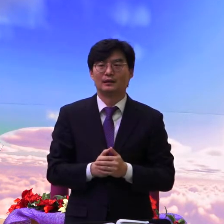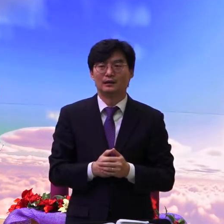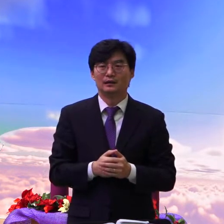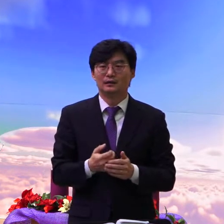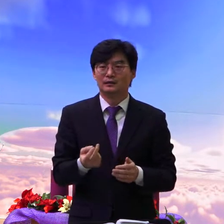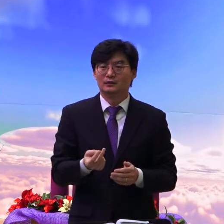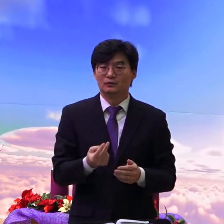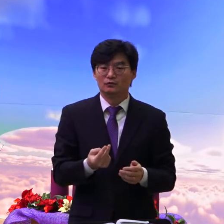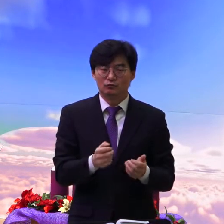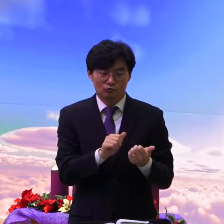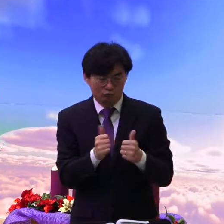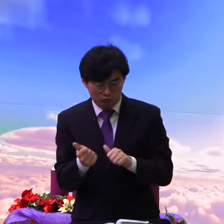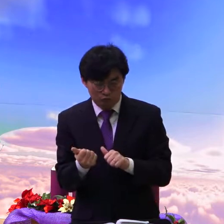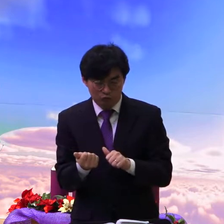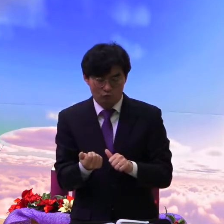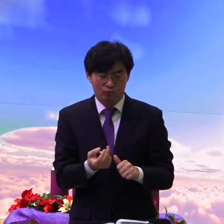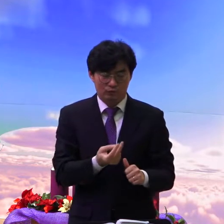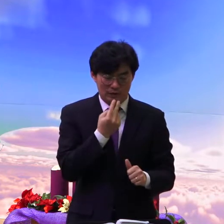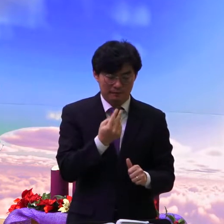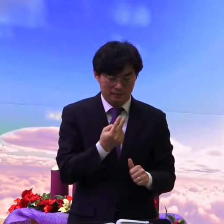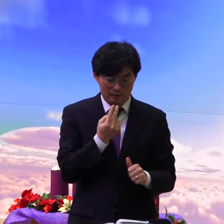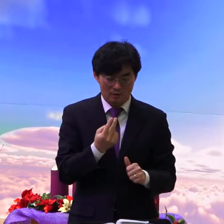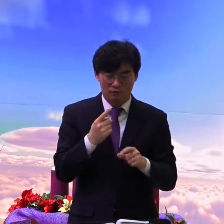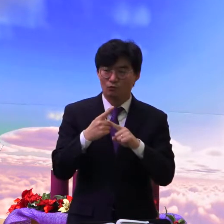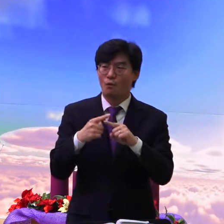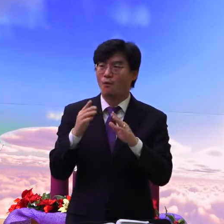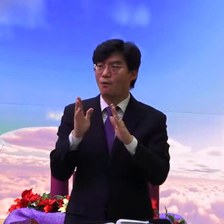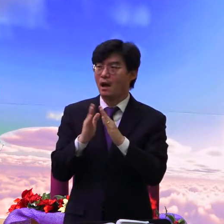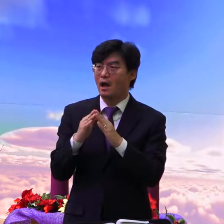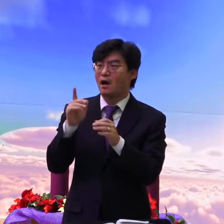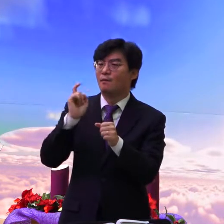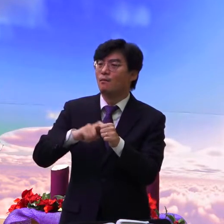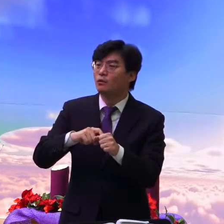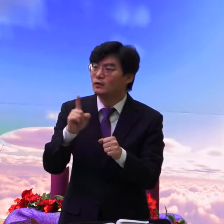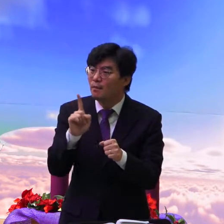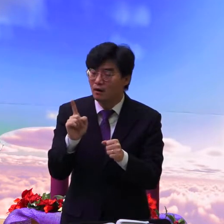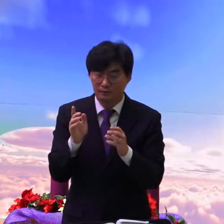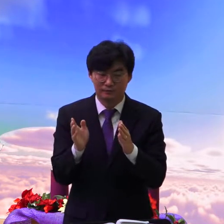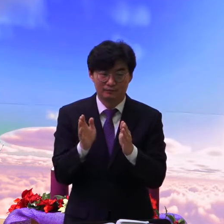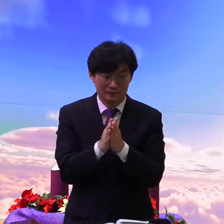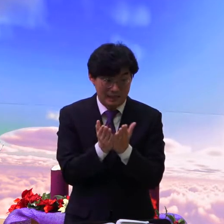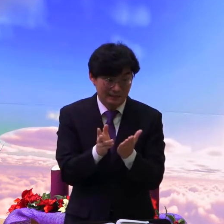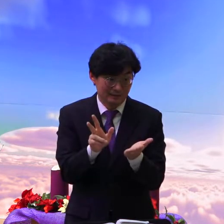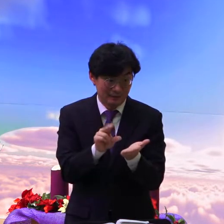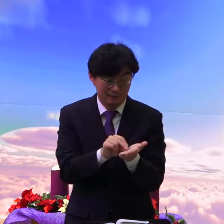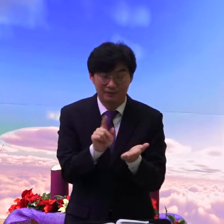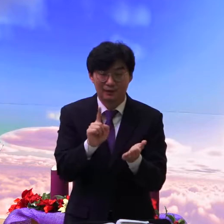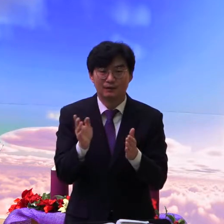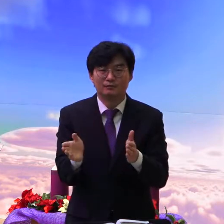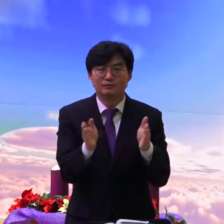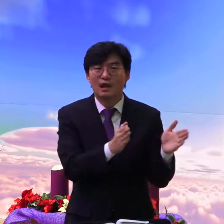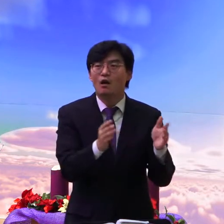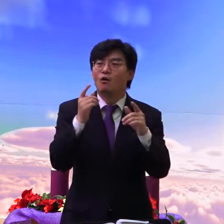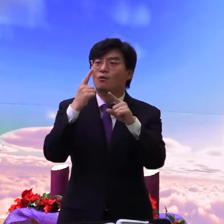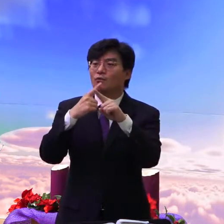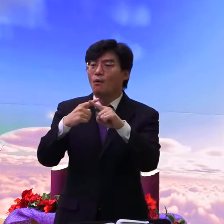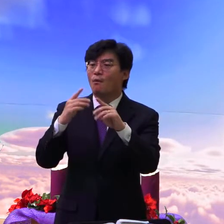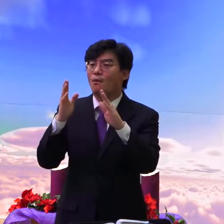건 교회 개혁이라는 이 책에 보면 교인들이 원하는 재직이 어떤 모습이냐 하는 것에 대해서